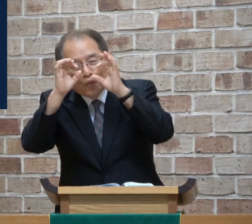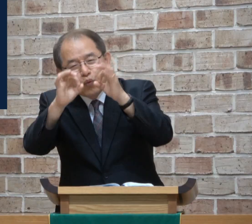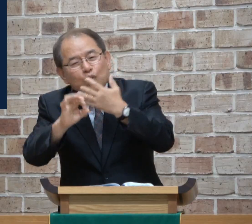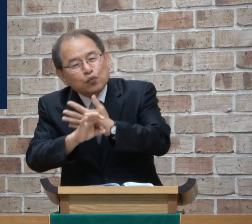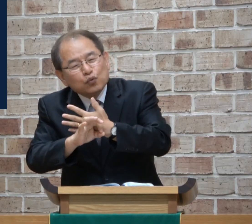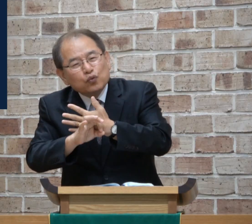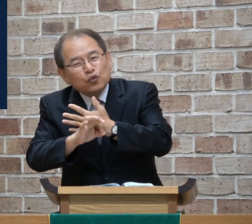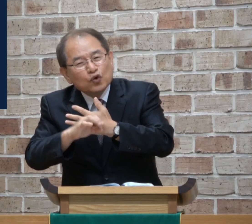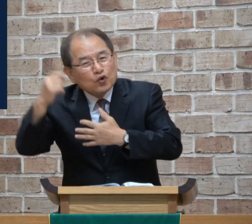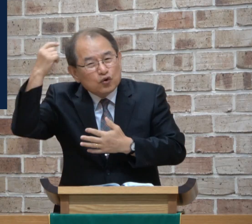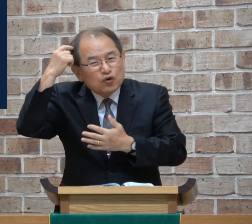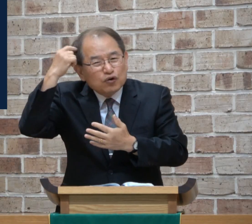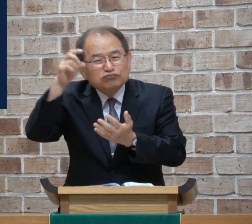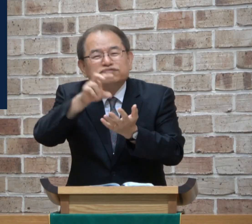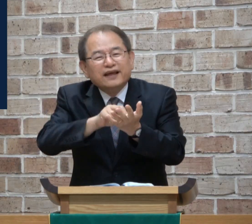사람들로부터 관심을 받고 싶은 것이죠.